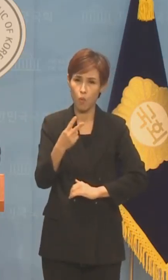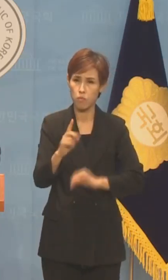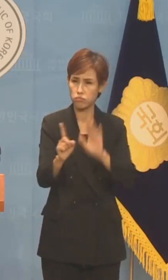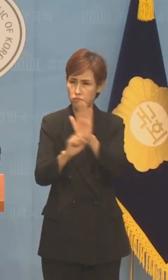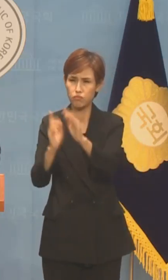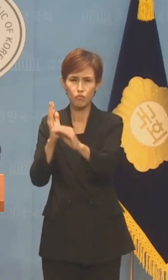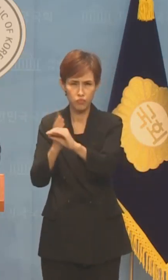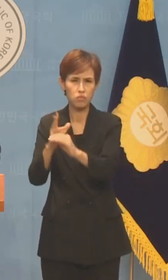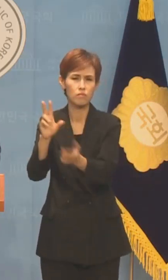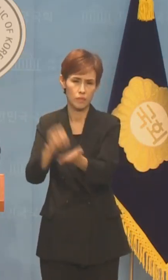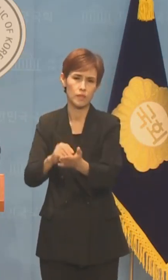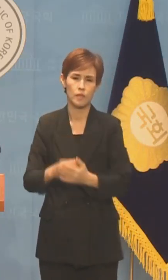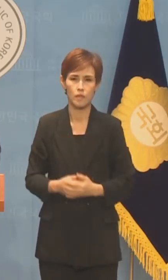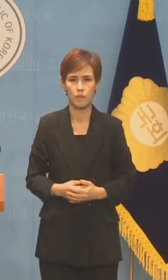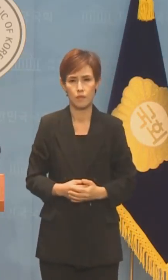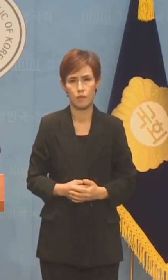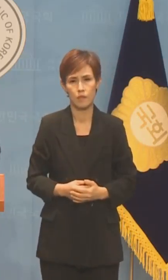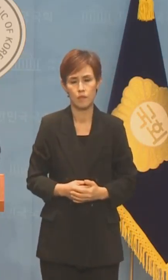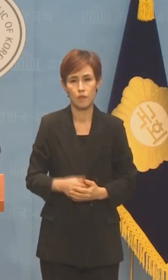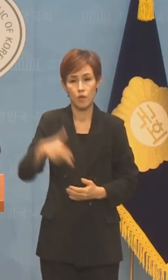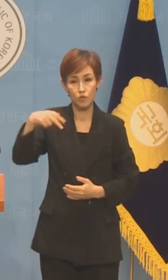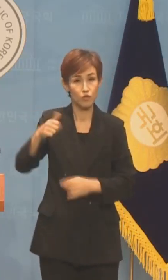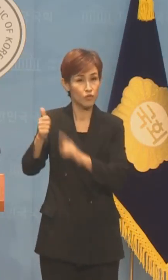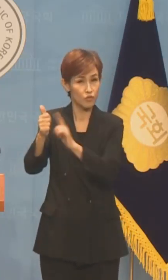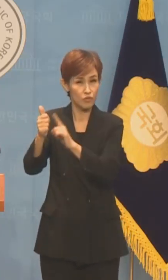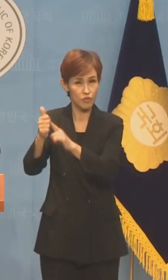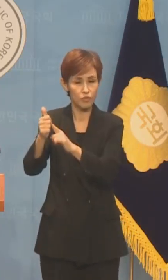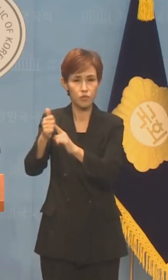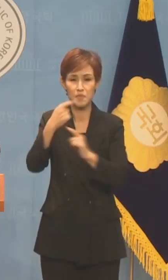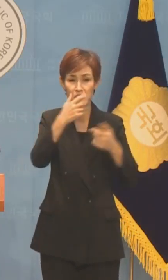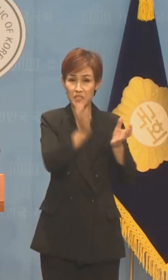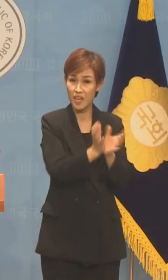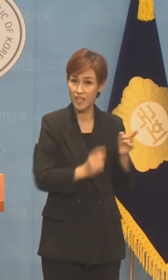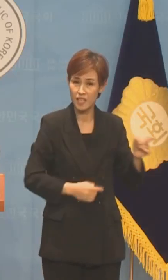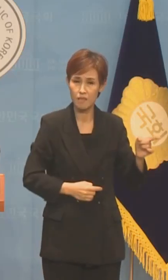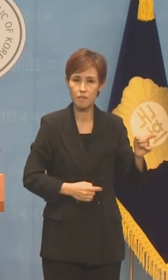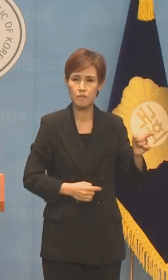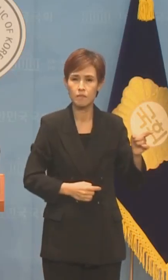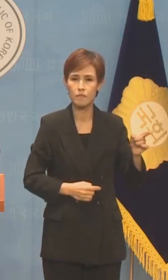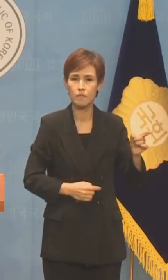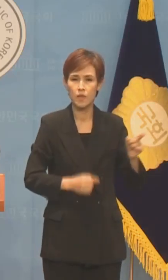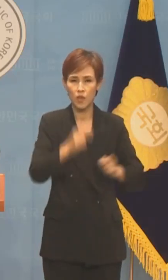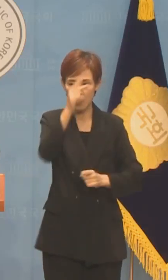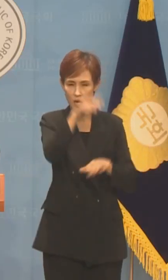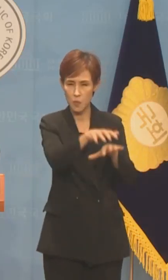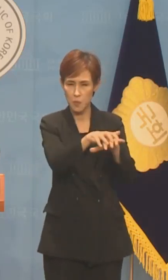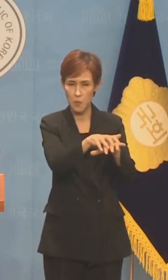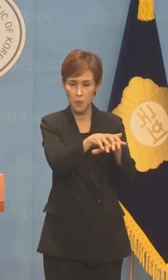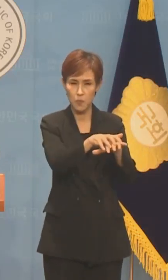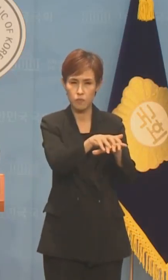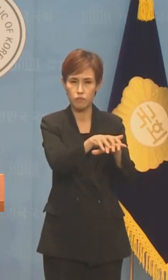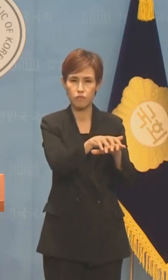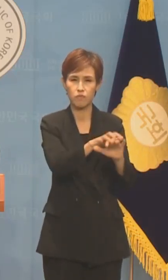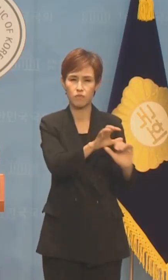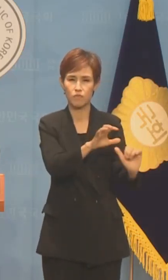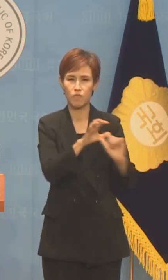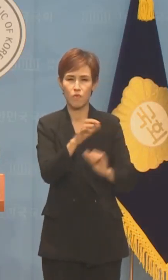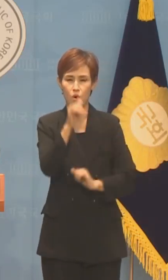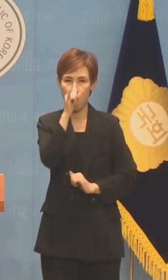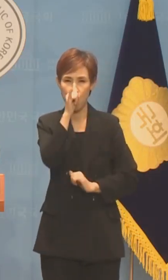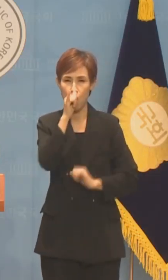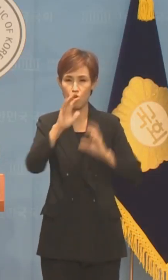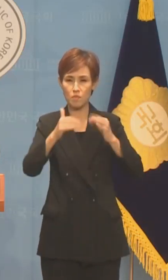있는 중입니다. 또한 주진우 의원은 마치 민주당이 유사 경찰 조직을 부당하게 운영하여